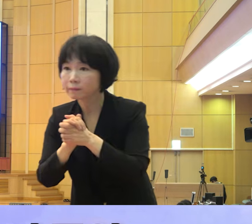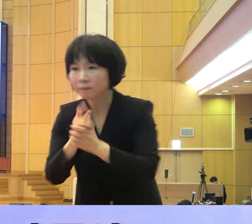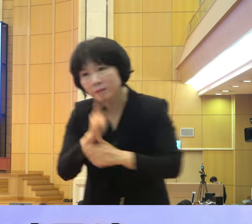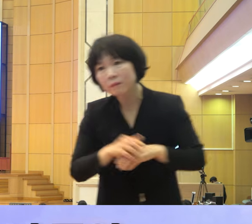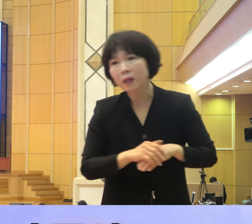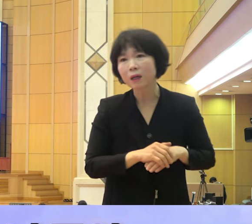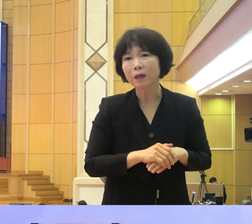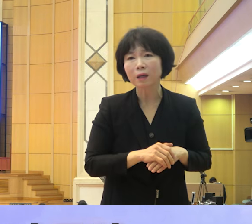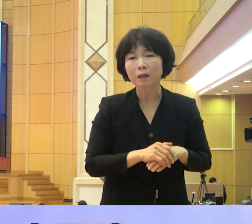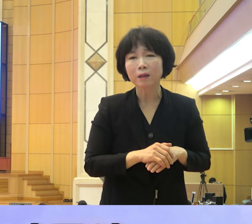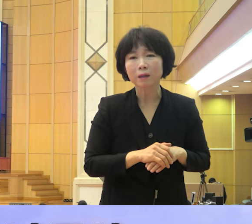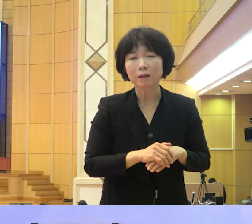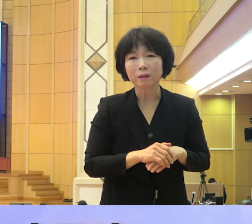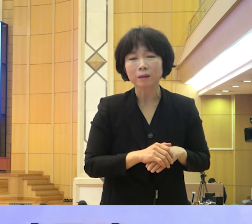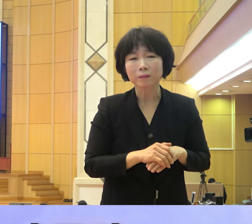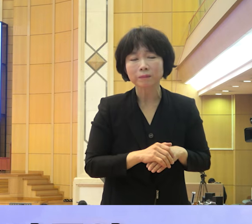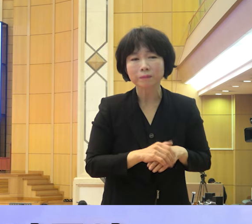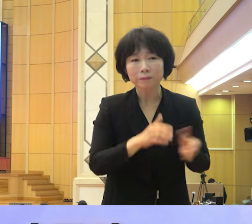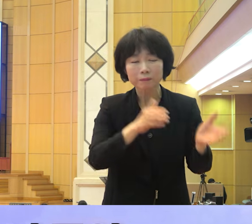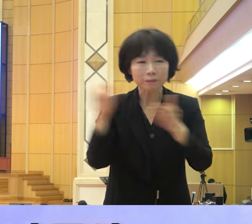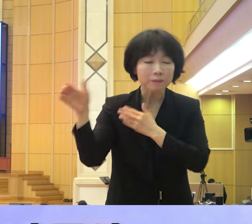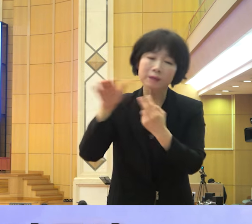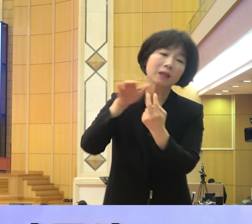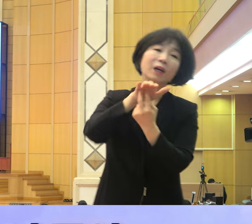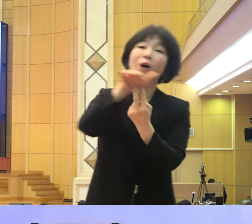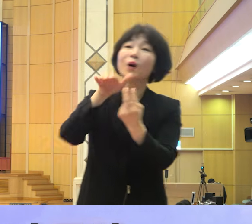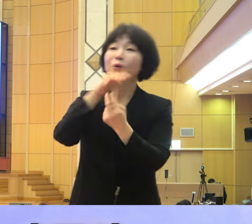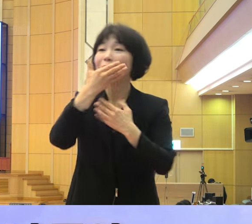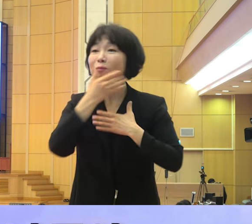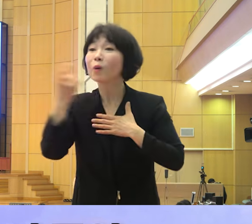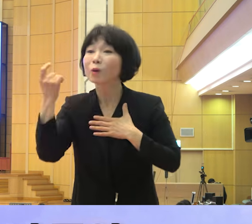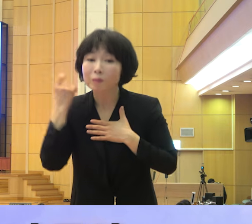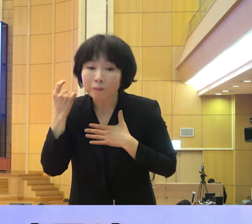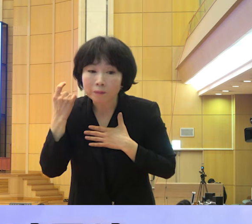걸 알려주고 있습니다. 요한복음 1장 31절로